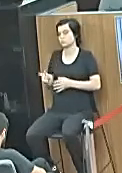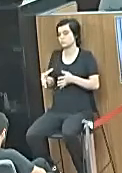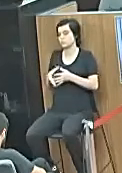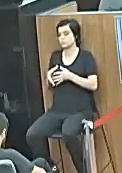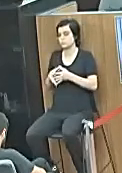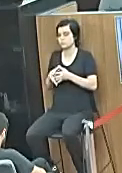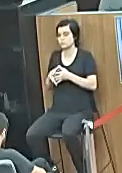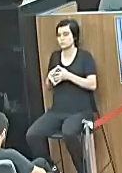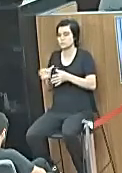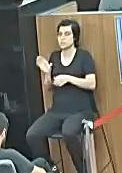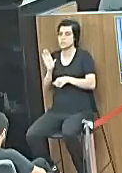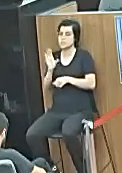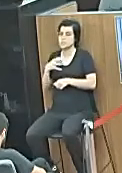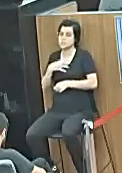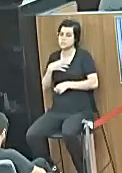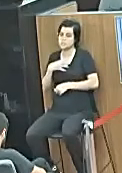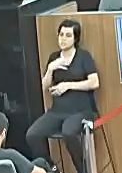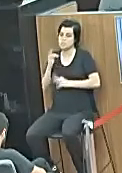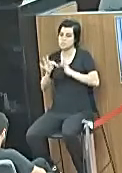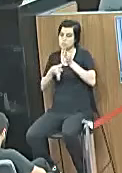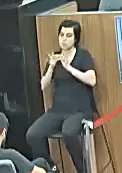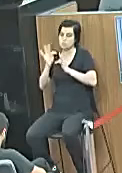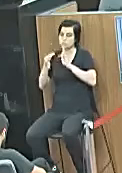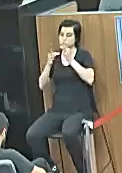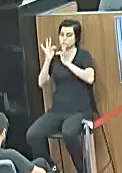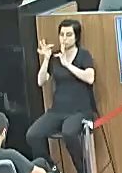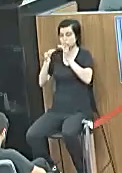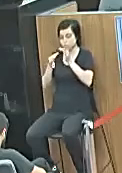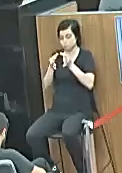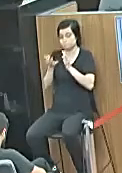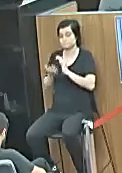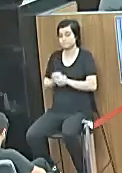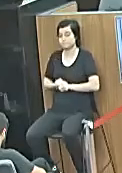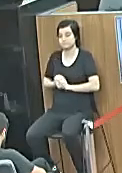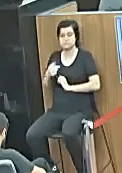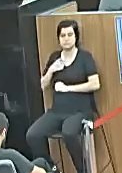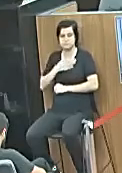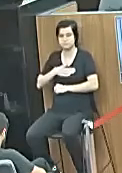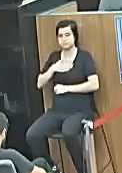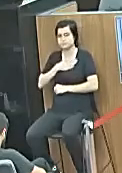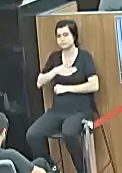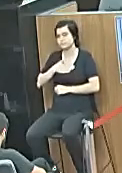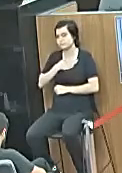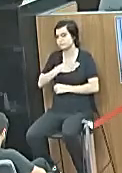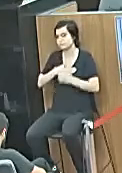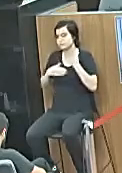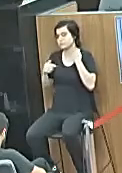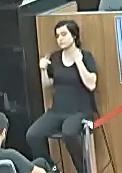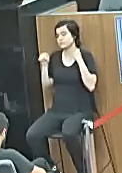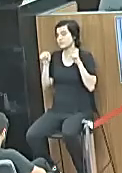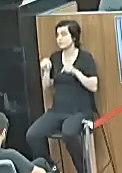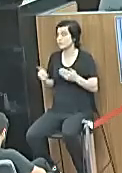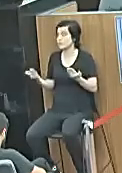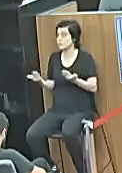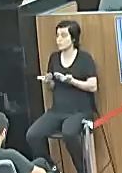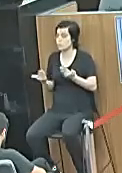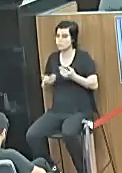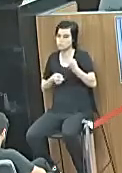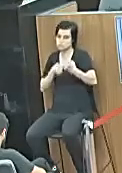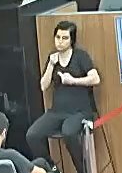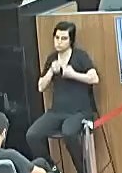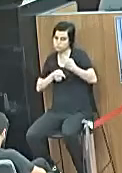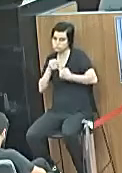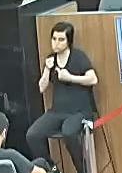ciência tecnologia e tecnologia inovação e gosta de dizer que é um prazer enorme prazer muito grande poder estar aqui discutindo